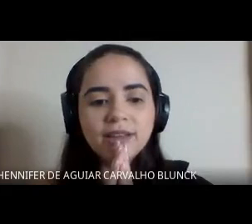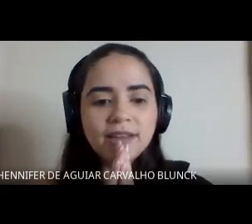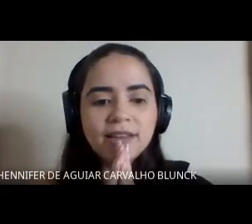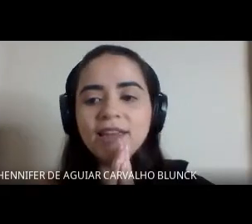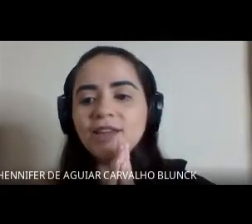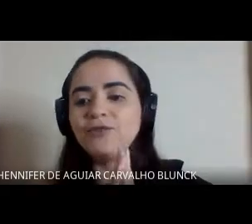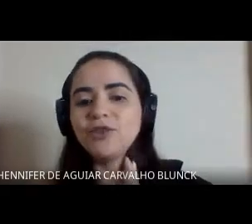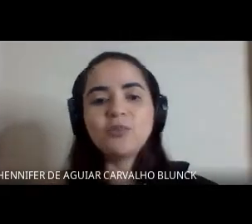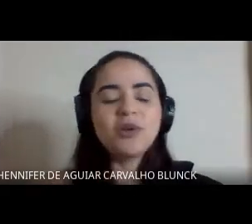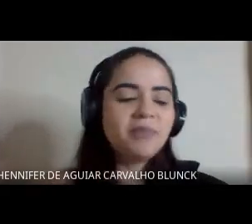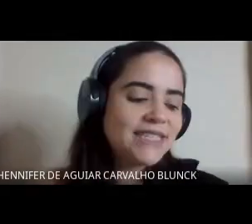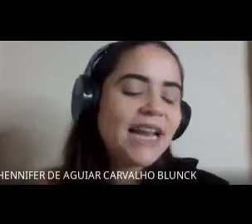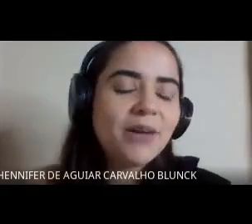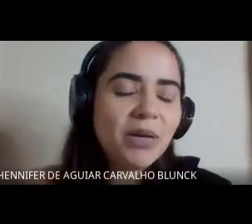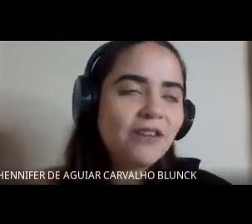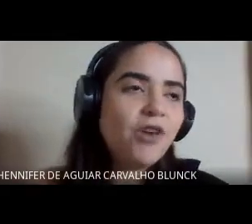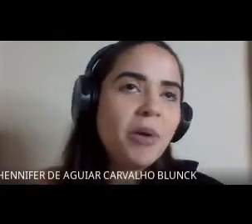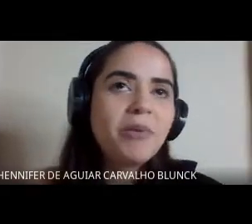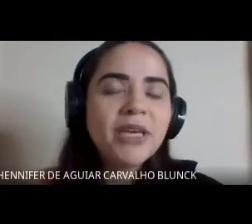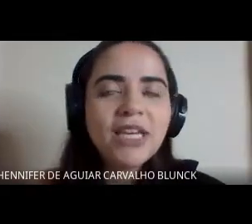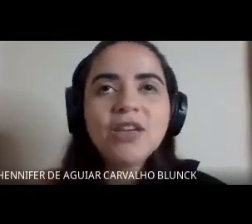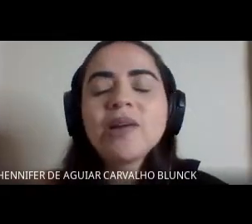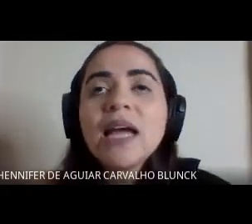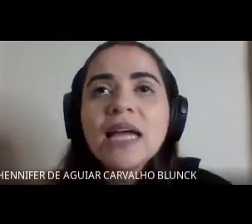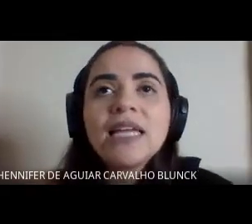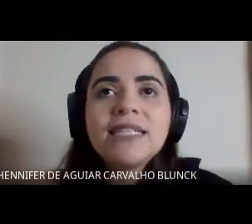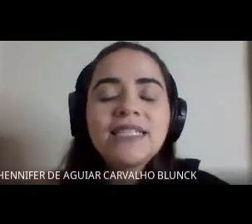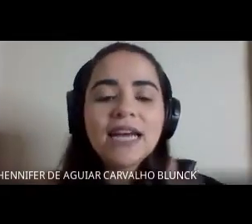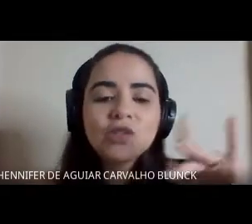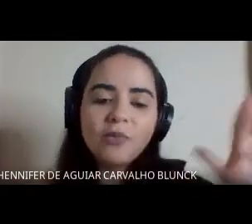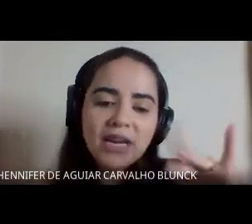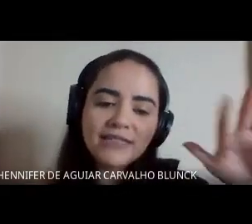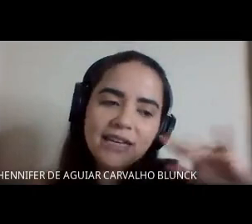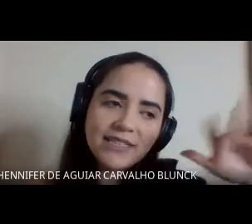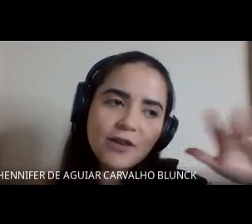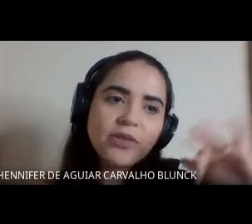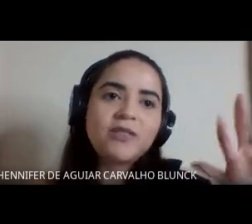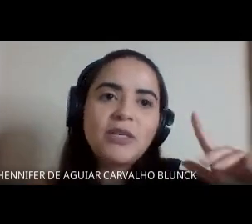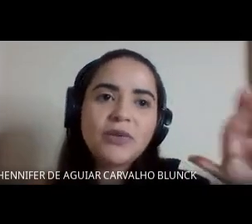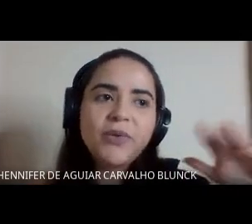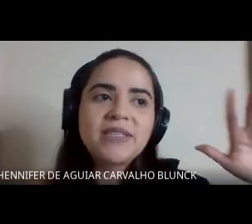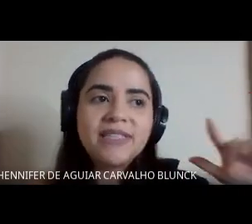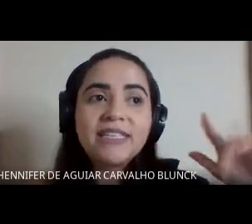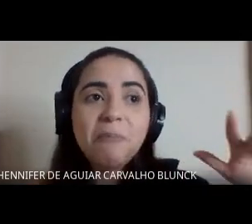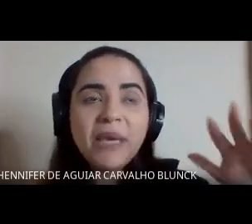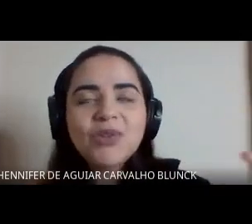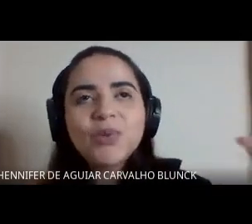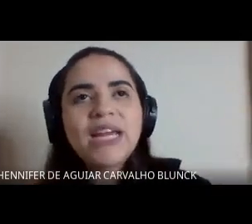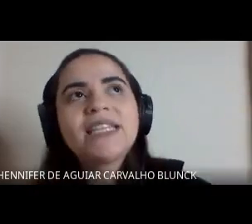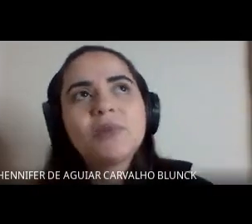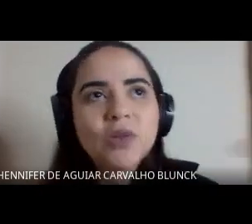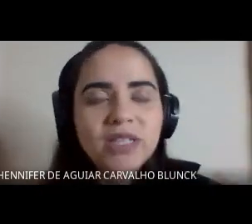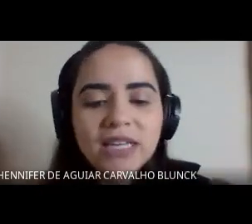YouTube, eu vou disponibilizar lá na plataforma, é bem pequenininho, que é sobre essa questão das pessoas, desse